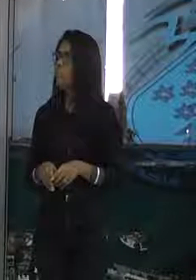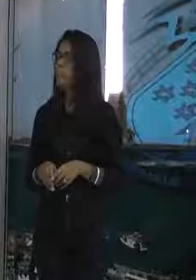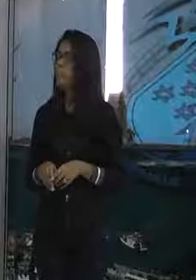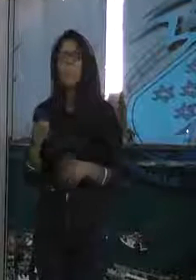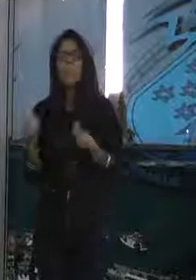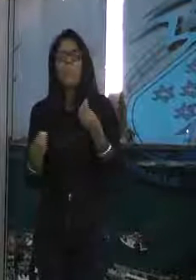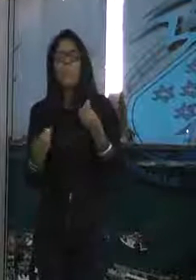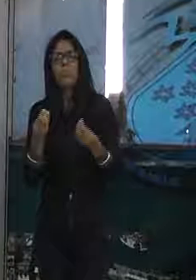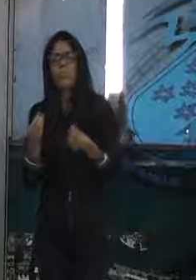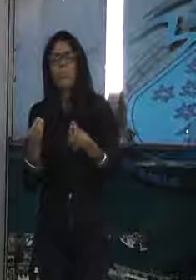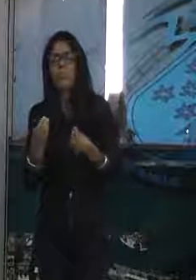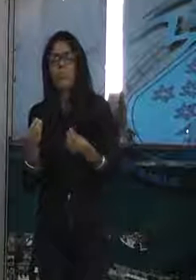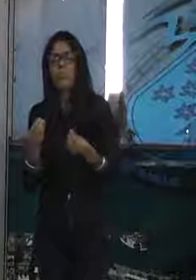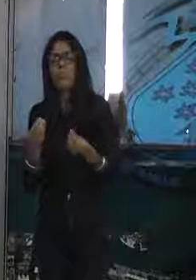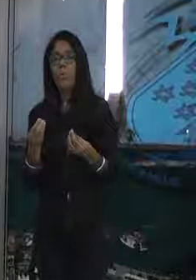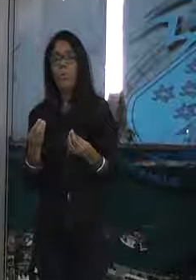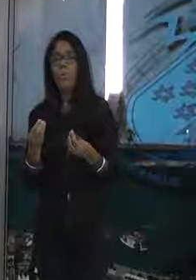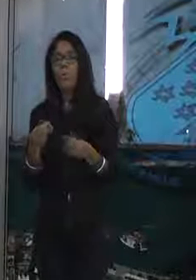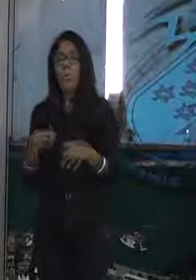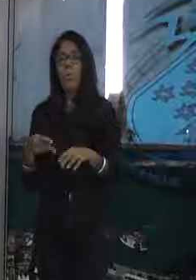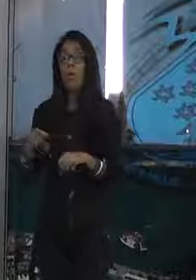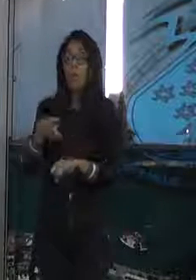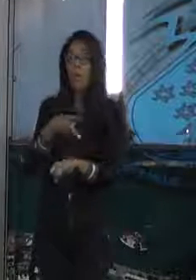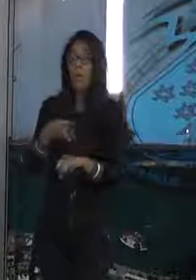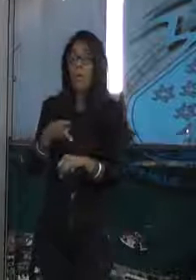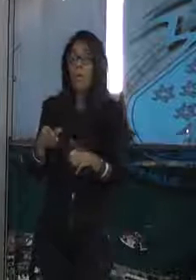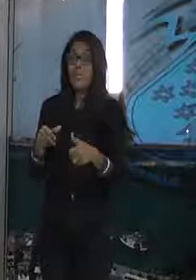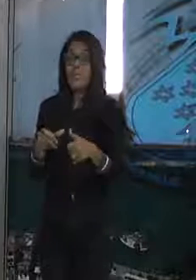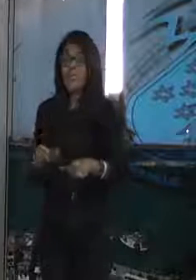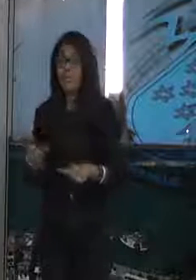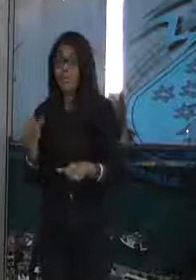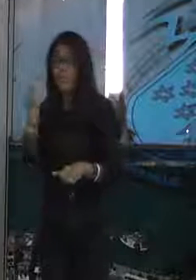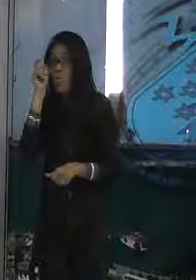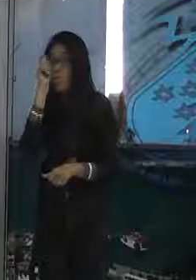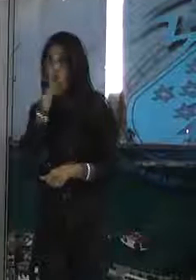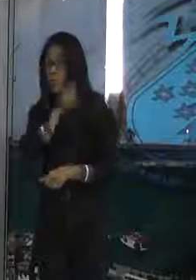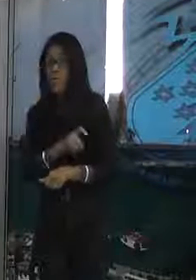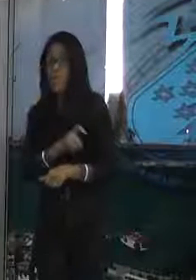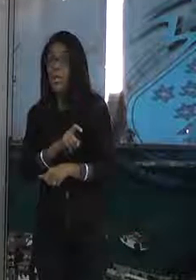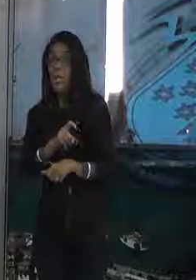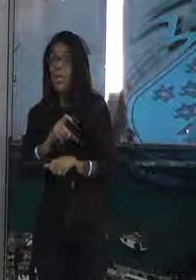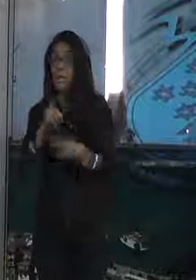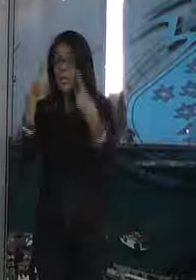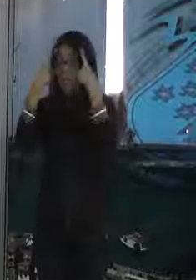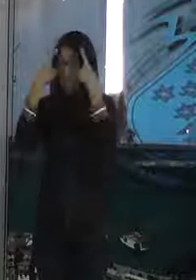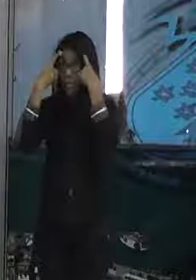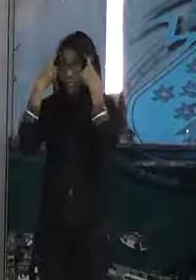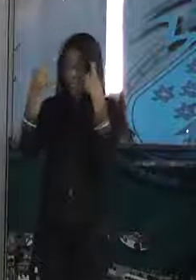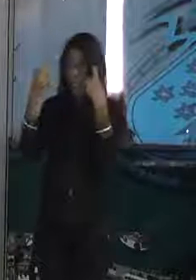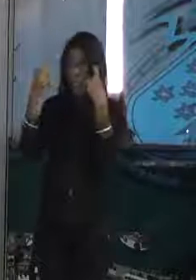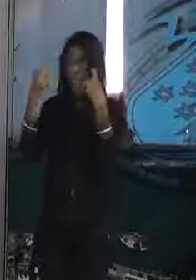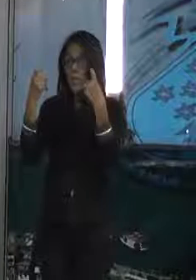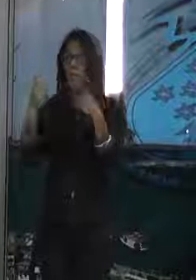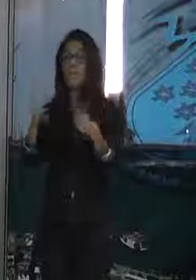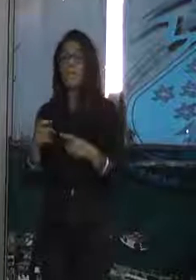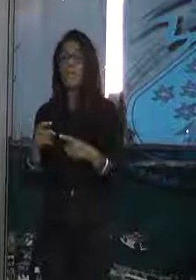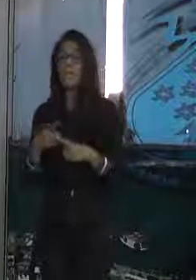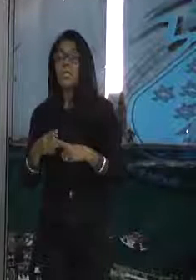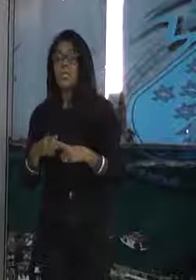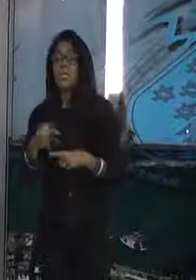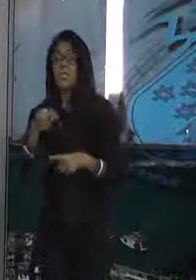país, tentar tomar um malote de um profissional desse, pode haver